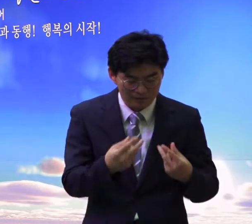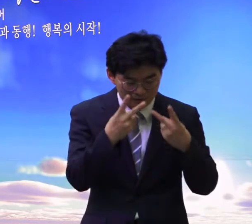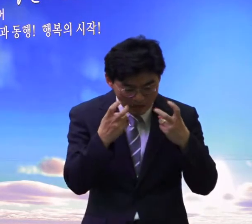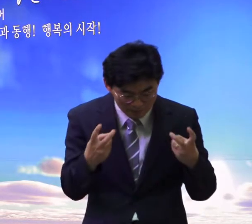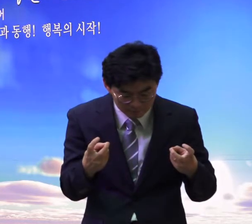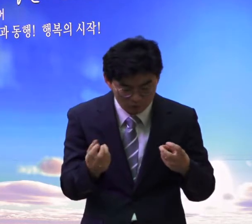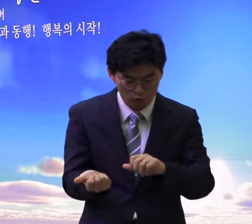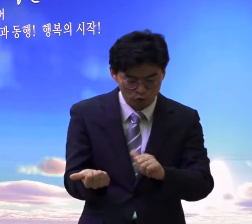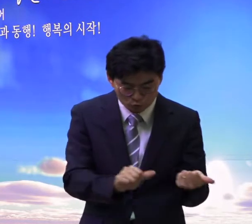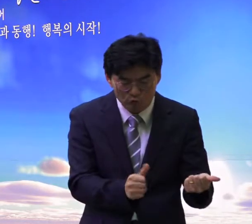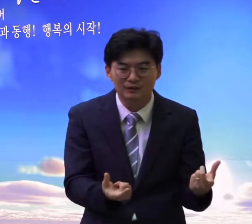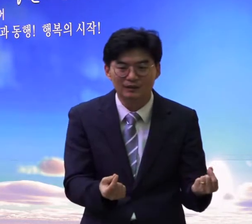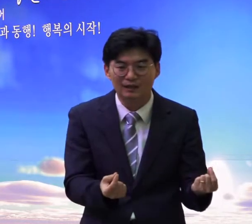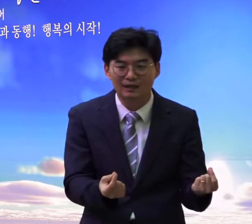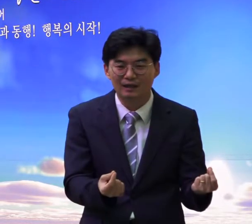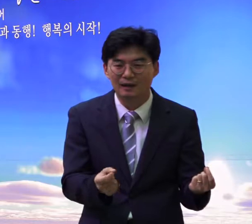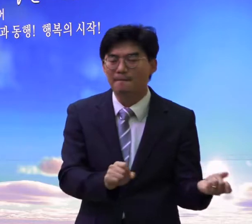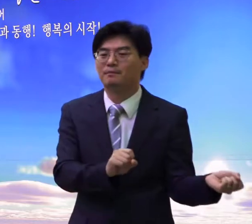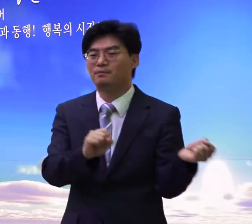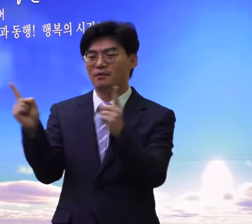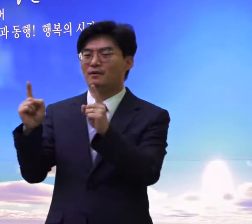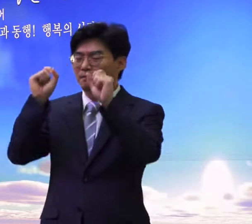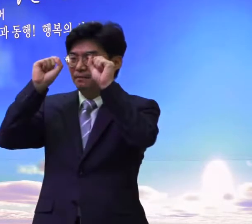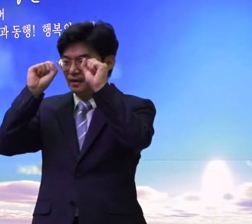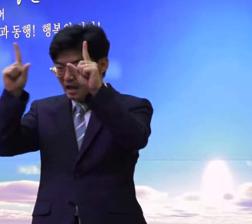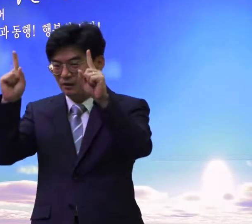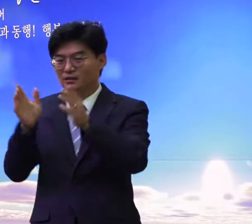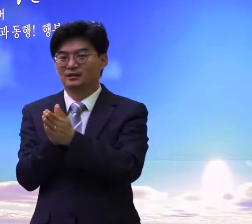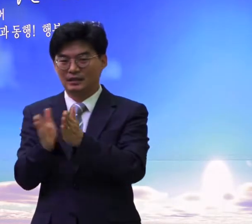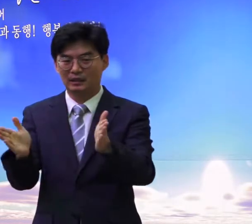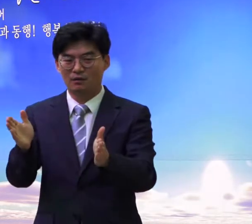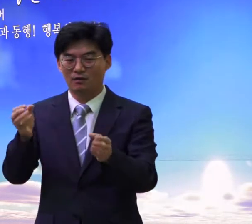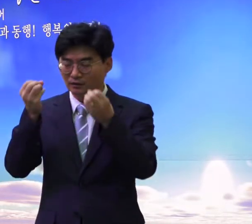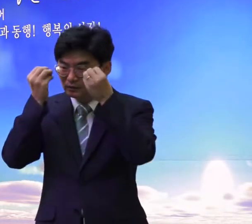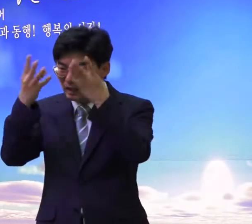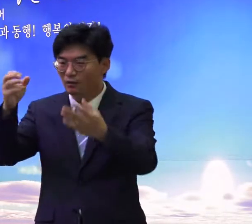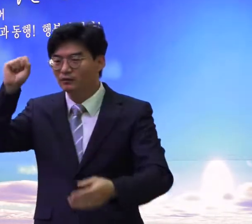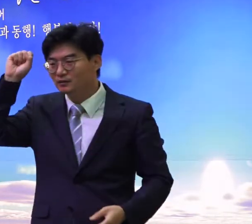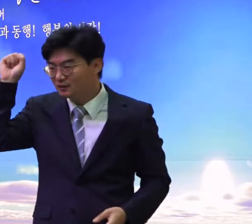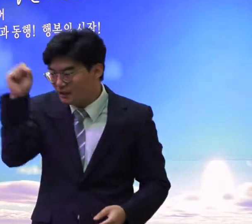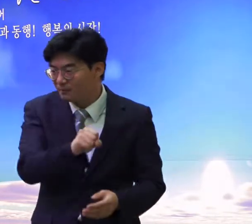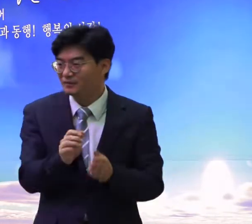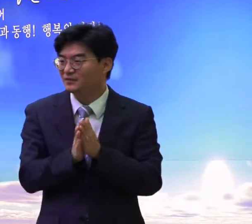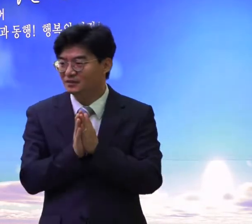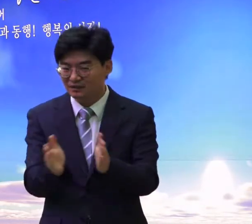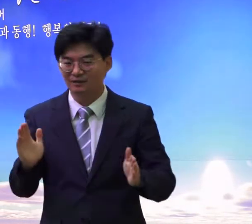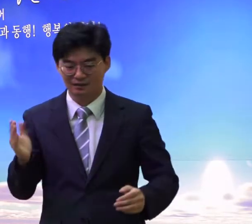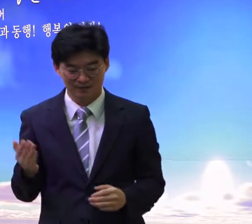내가 더 이상 주저앉지 않고 이제 하나님을 노래하고 찬양하며 내가 깨어나겠다 하는 것입니다.